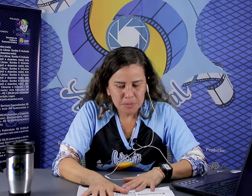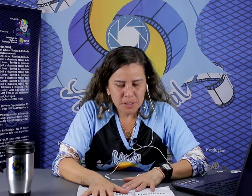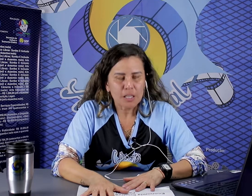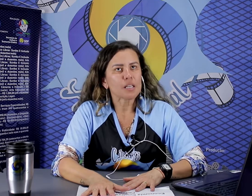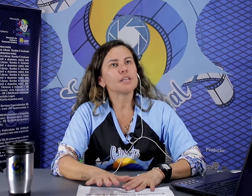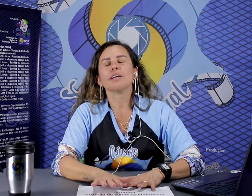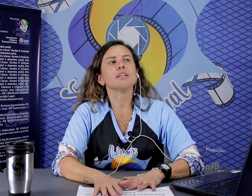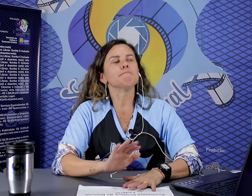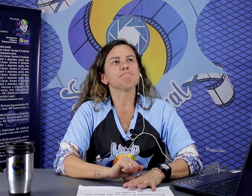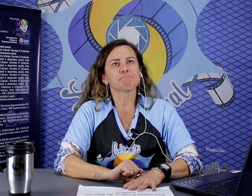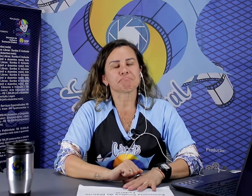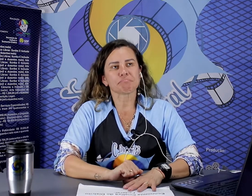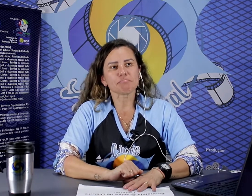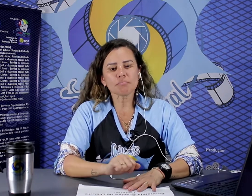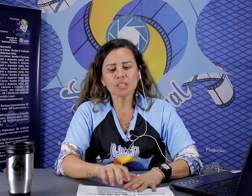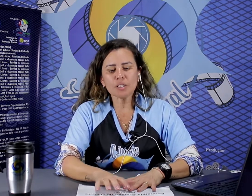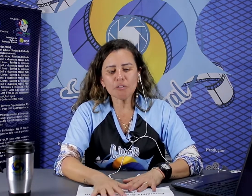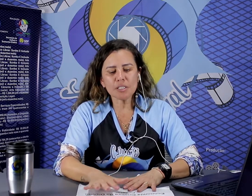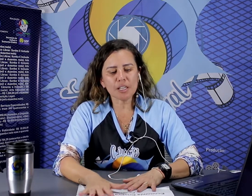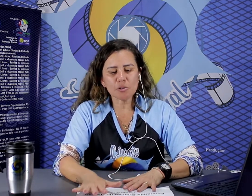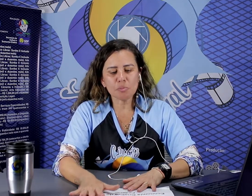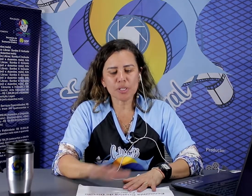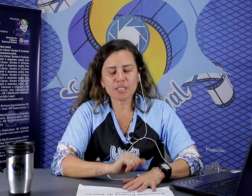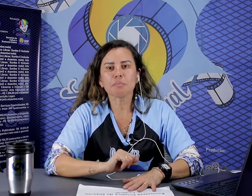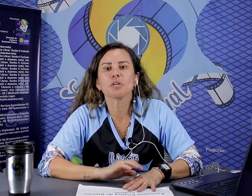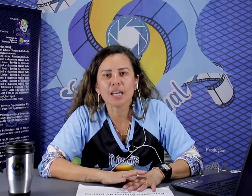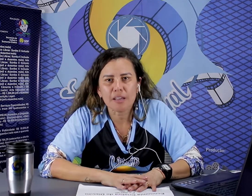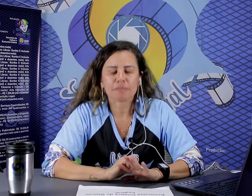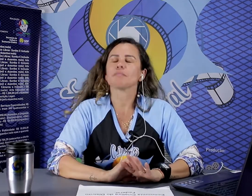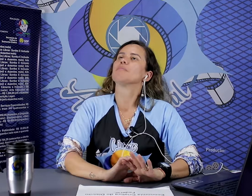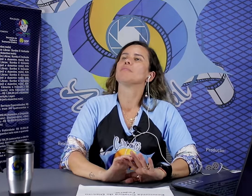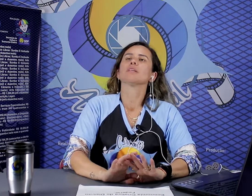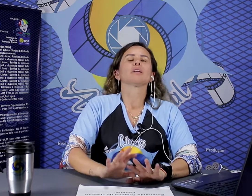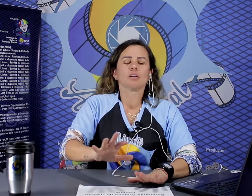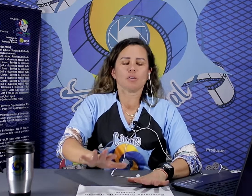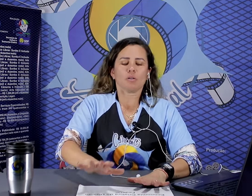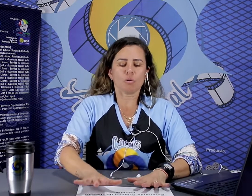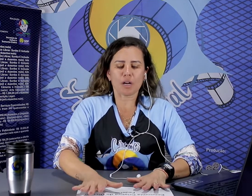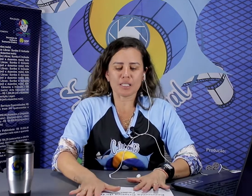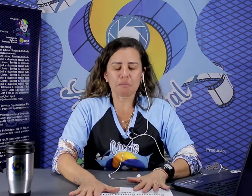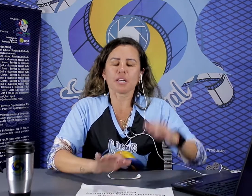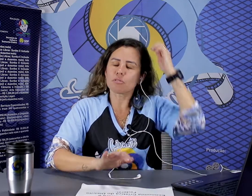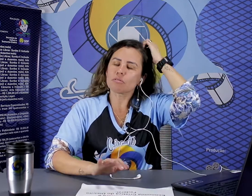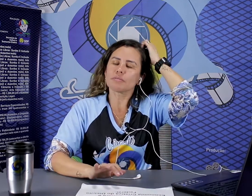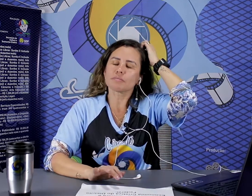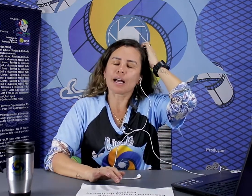e ele não entende, por exemplo, que o casamento,